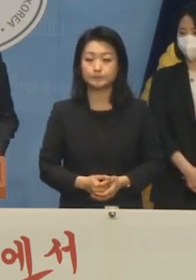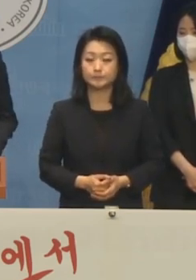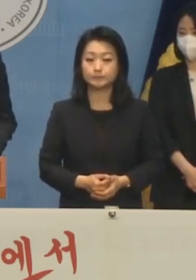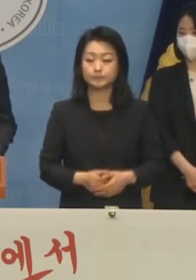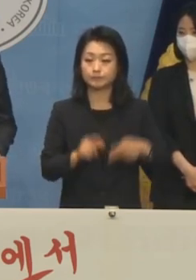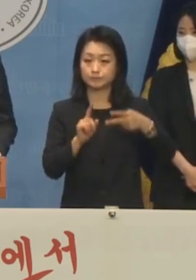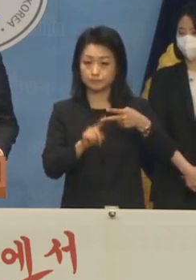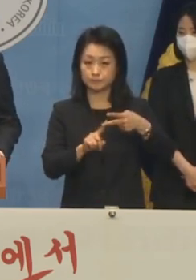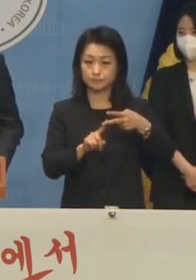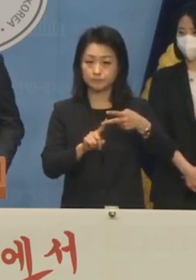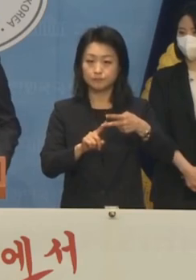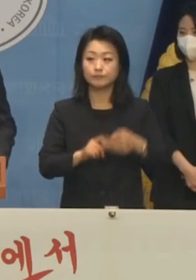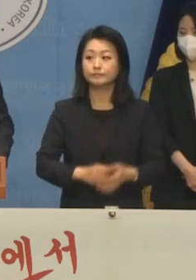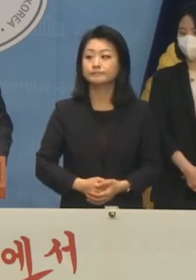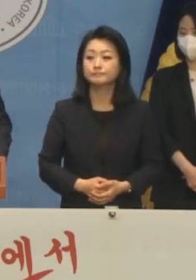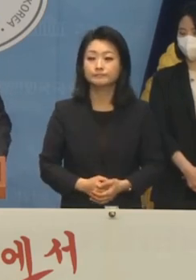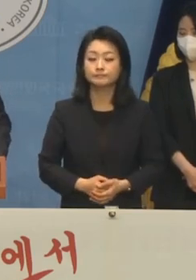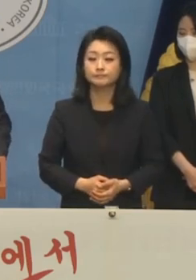2.